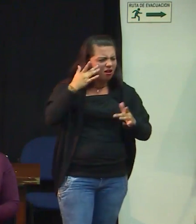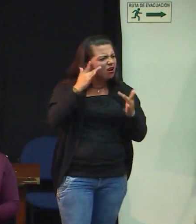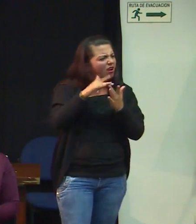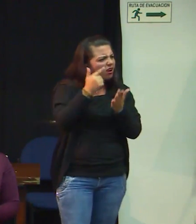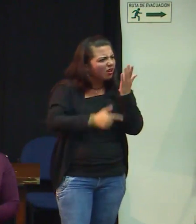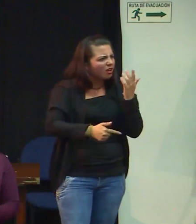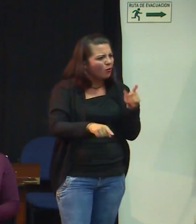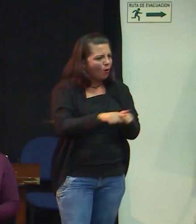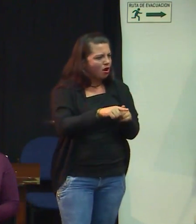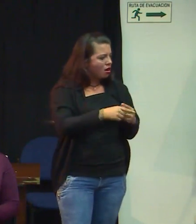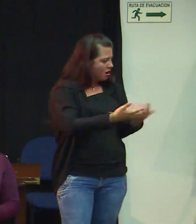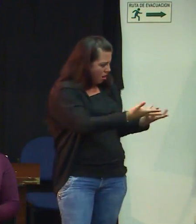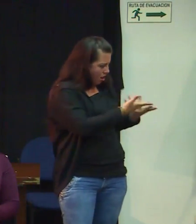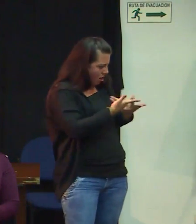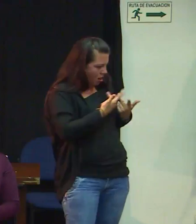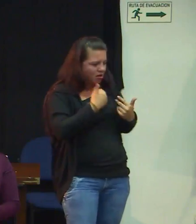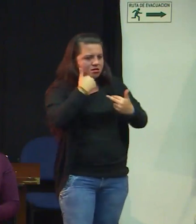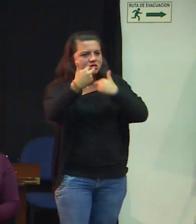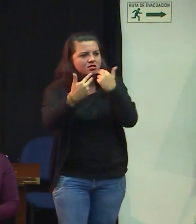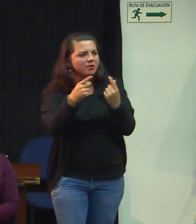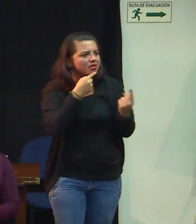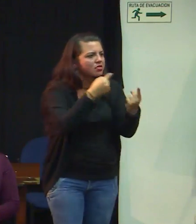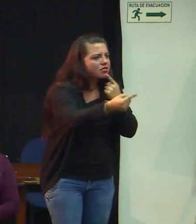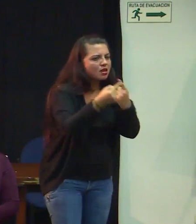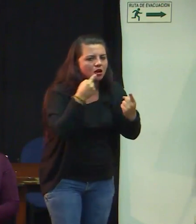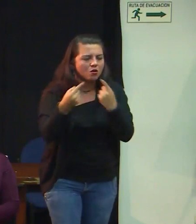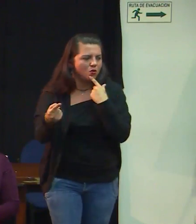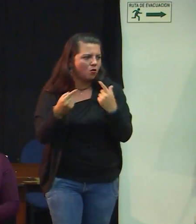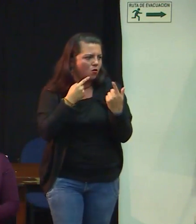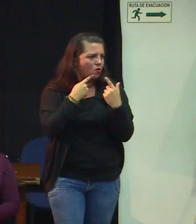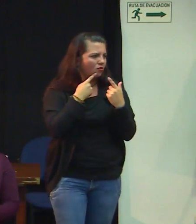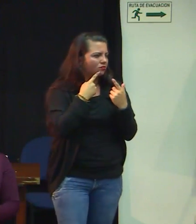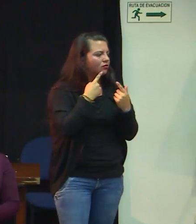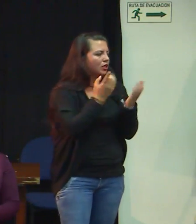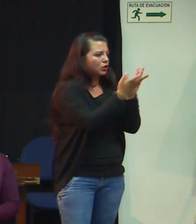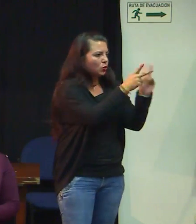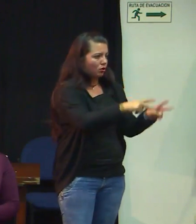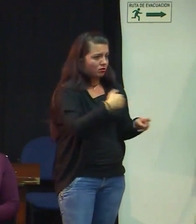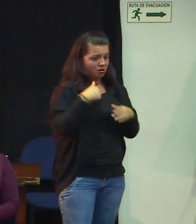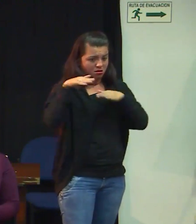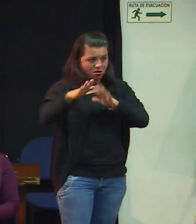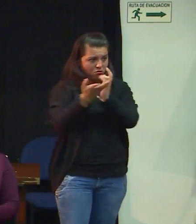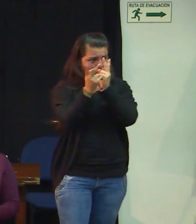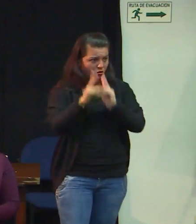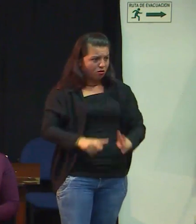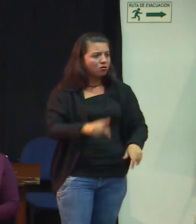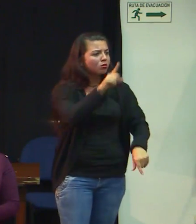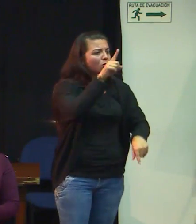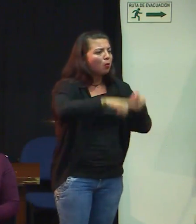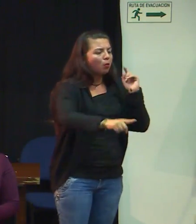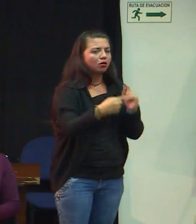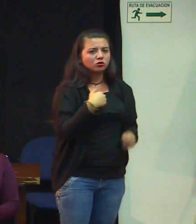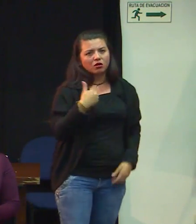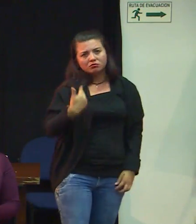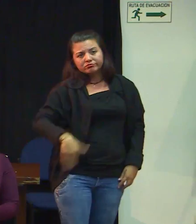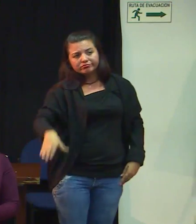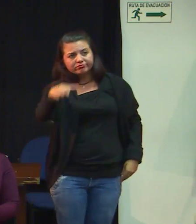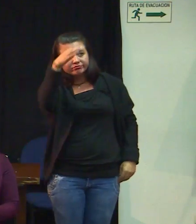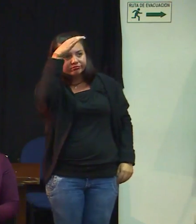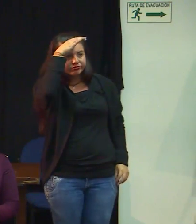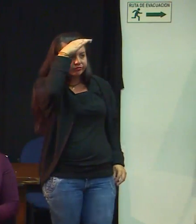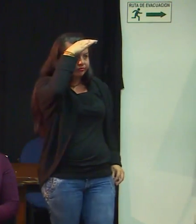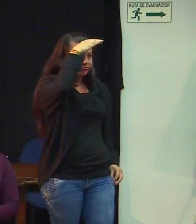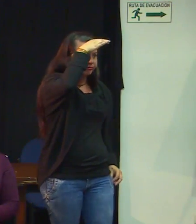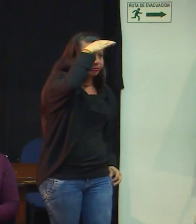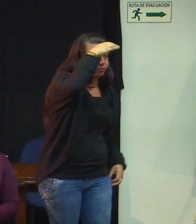diálogo y constante debate con los estudiantes. El representante estudiantil no se puede dejar ver como la persona que se la sabe todas. O